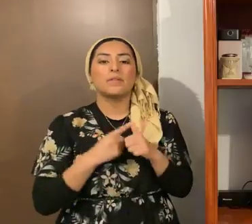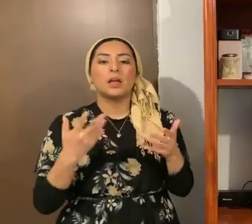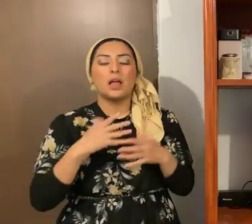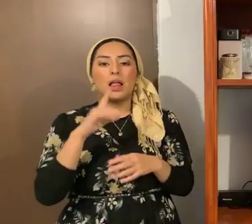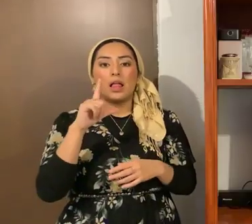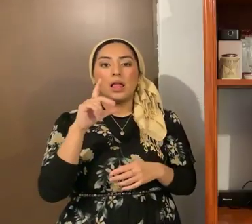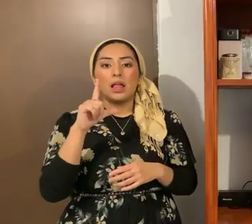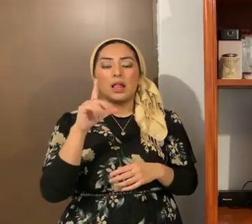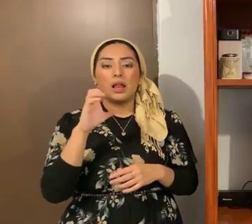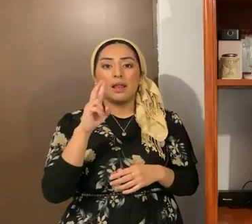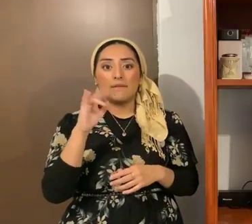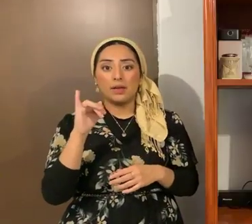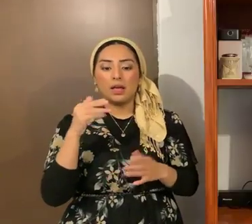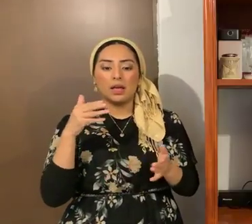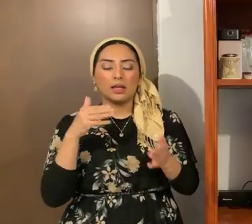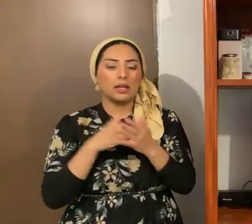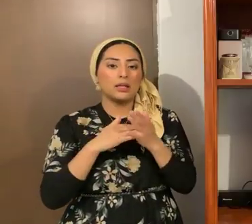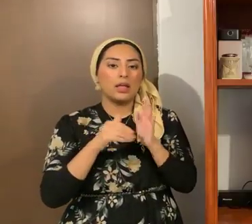rebelión?